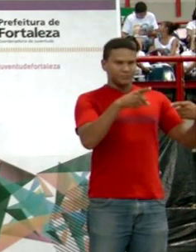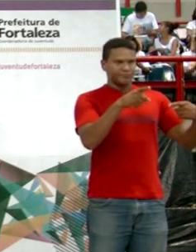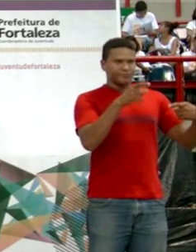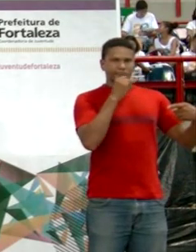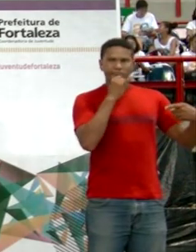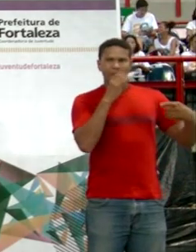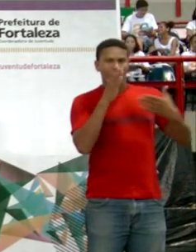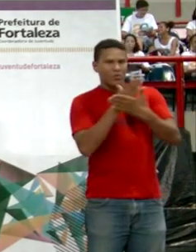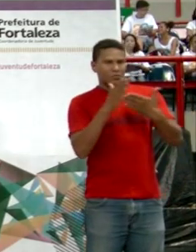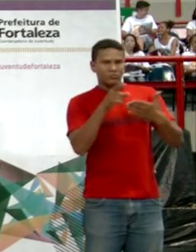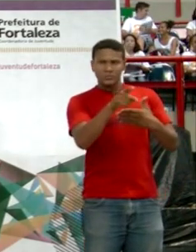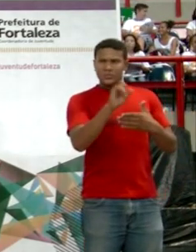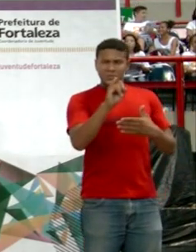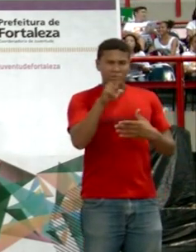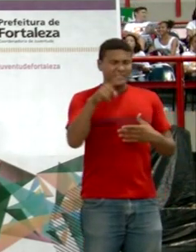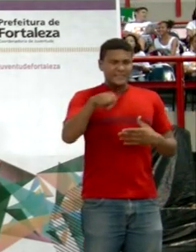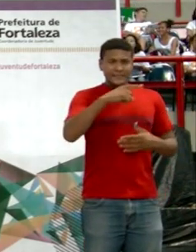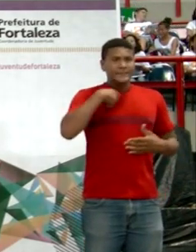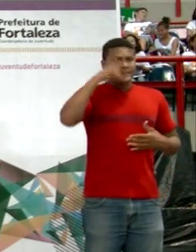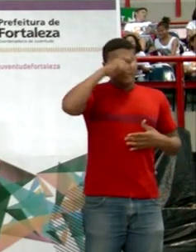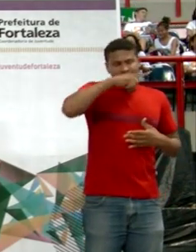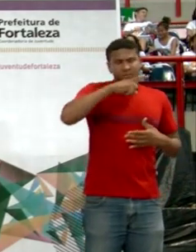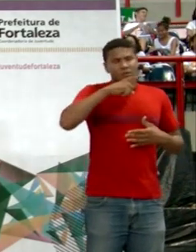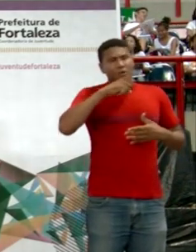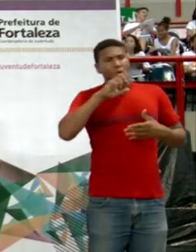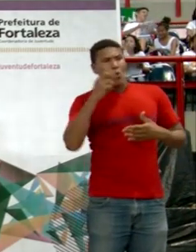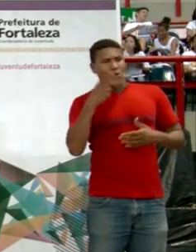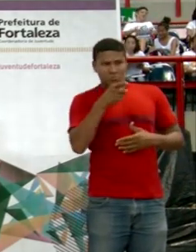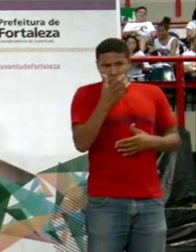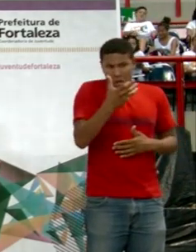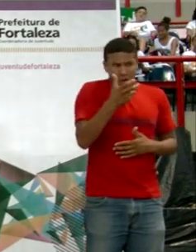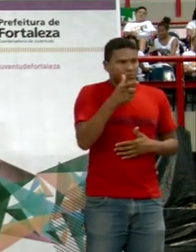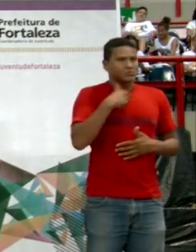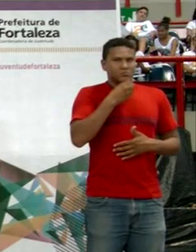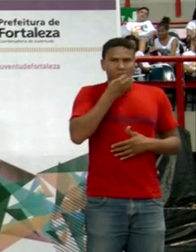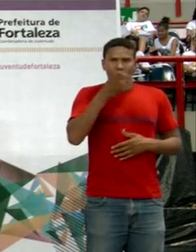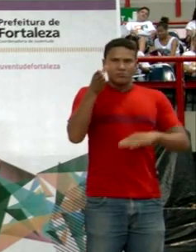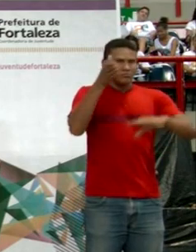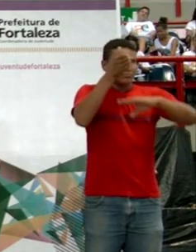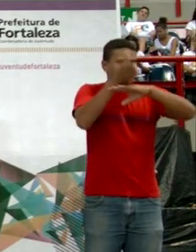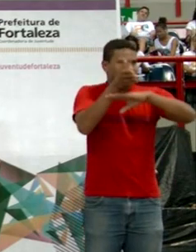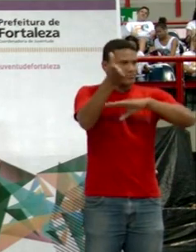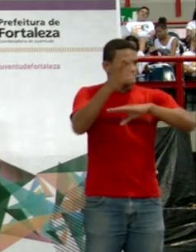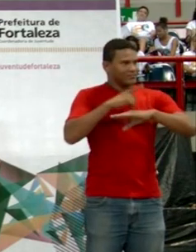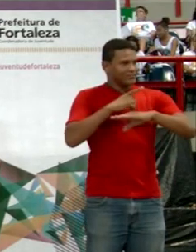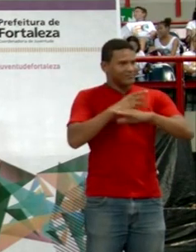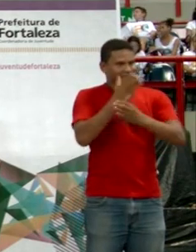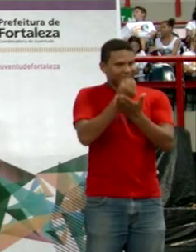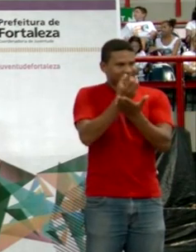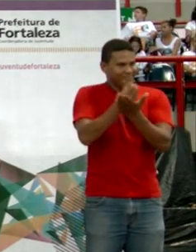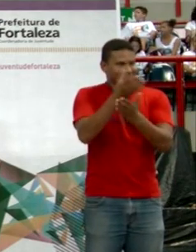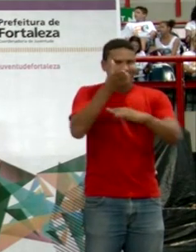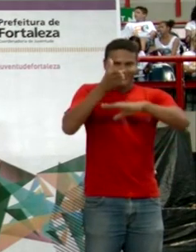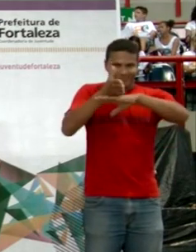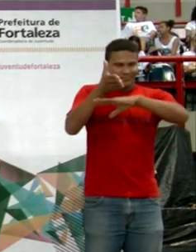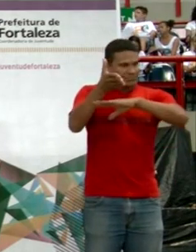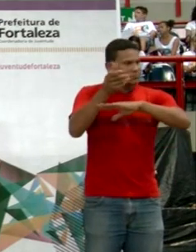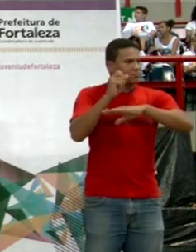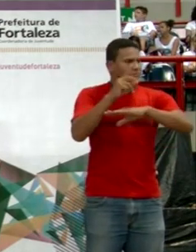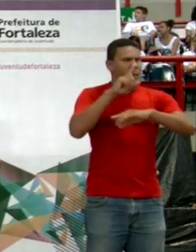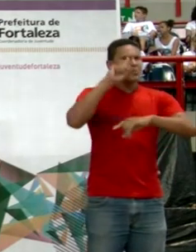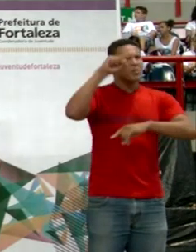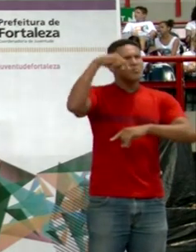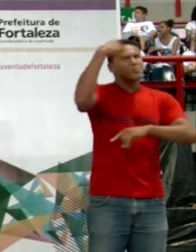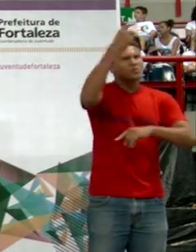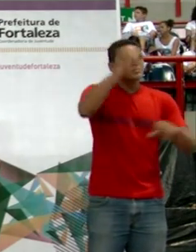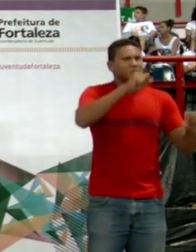quiser, acompanha a aula de novo, né? As aulas estão sendo todas filmadas, então você vai lá, como o Fábio falou aqui no início, passando